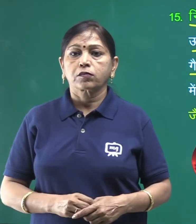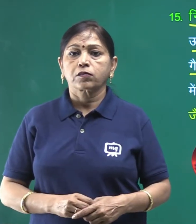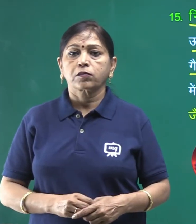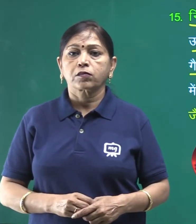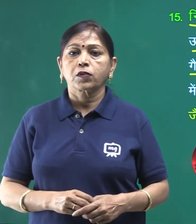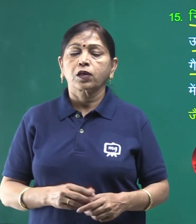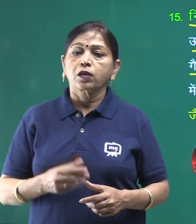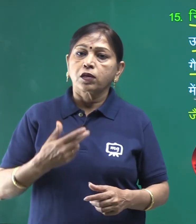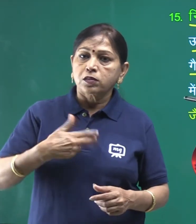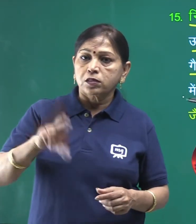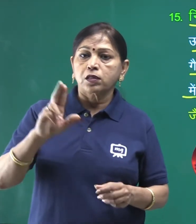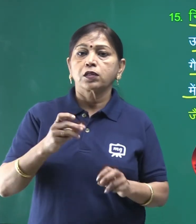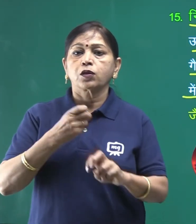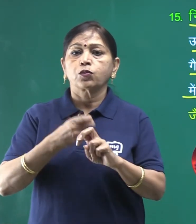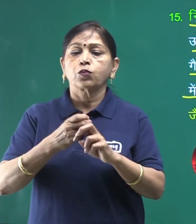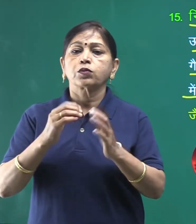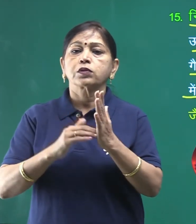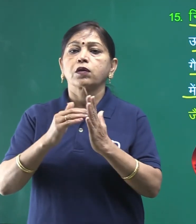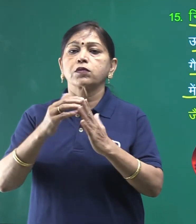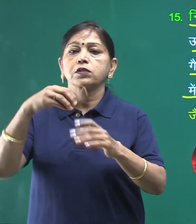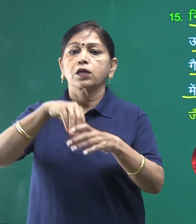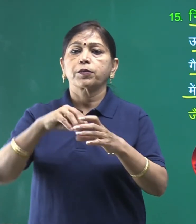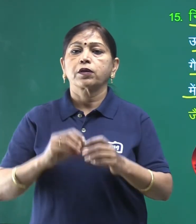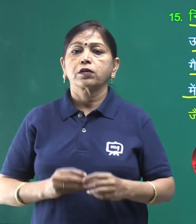सीधे ठोस अवस्था में